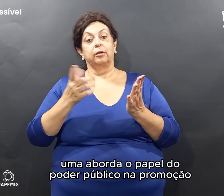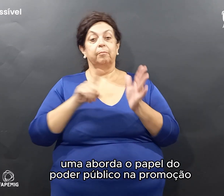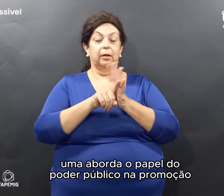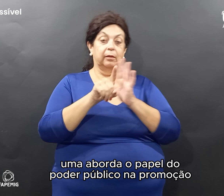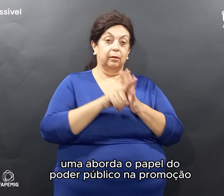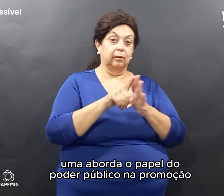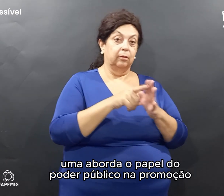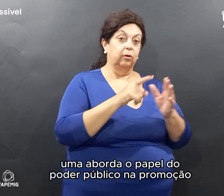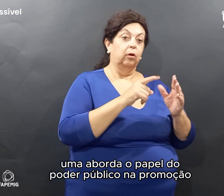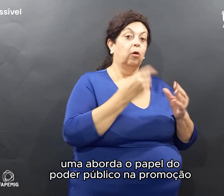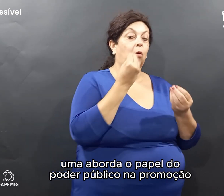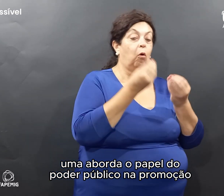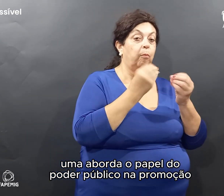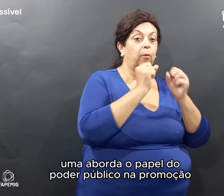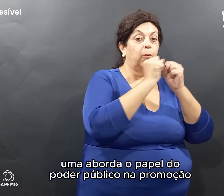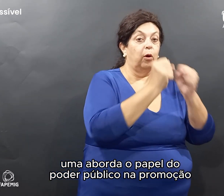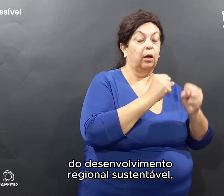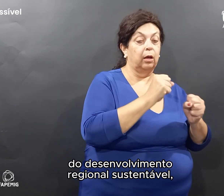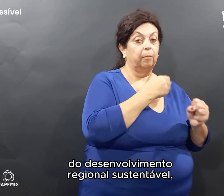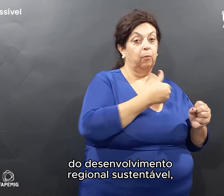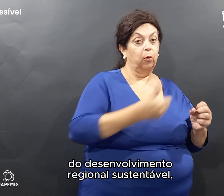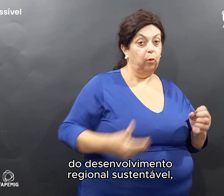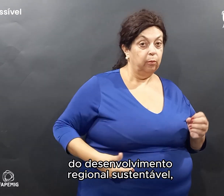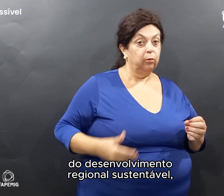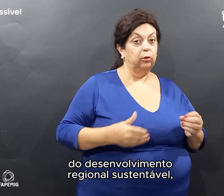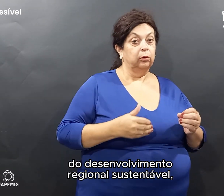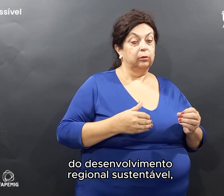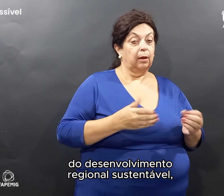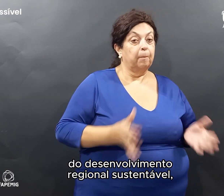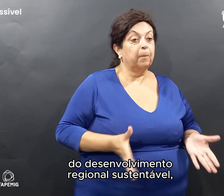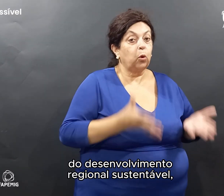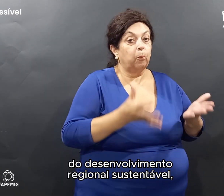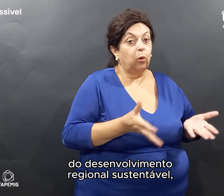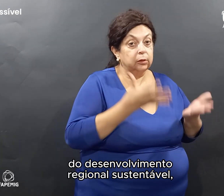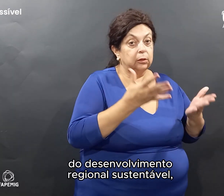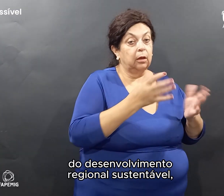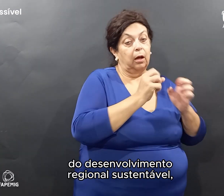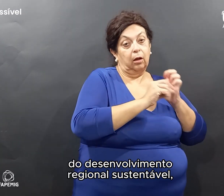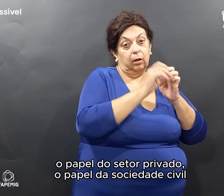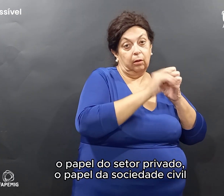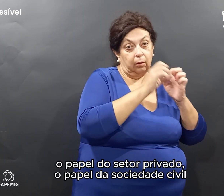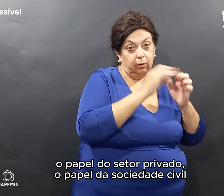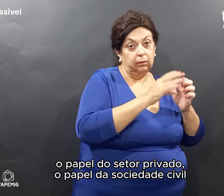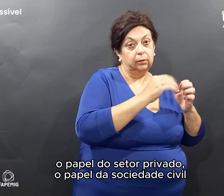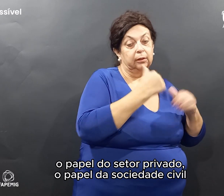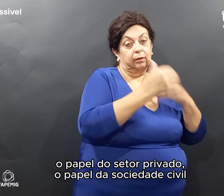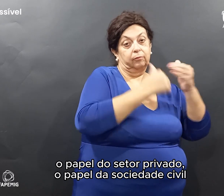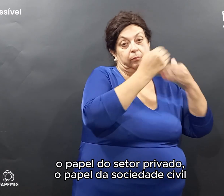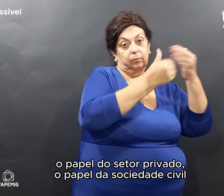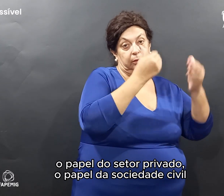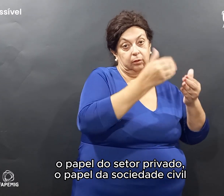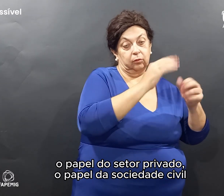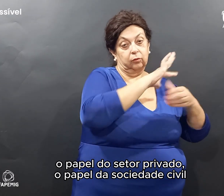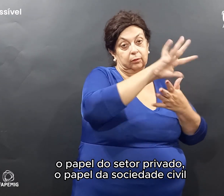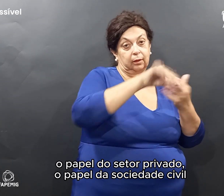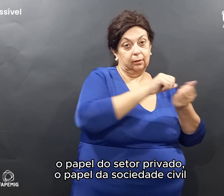do poder público na promoção do desenvolvimento regional sustentável, o papel do setor privado, o papel